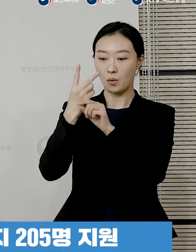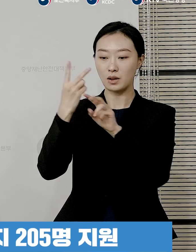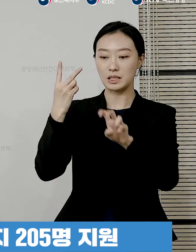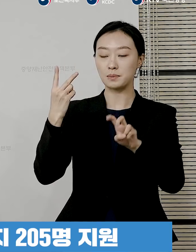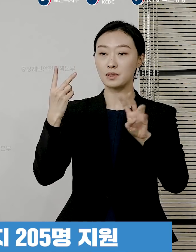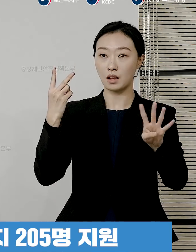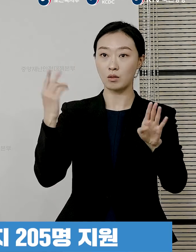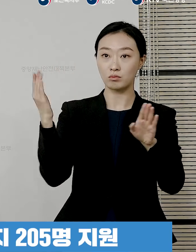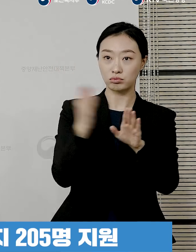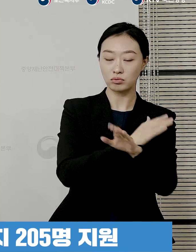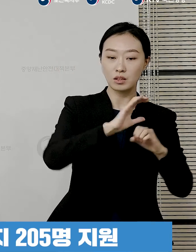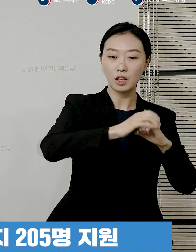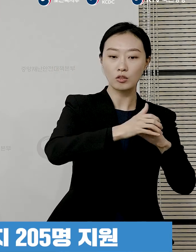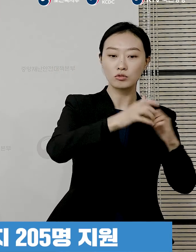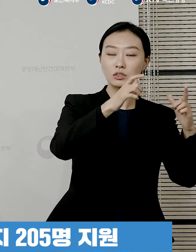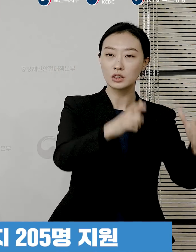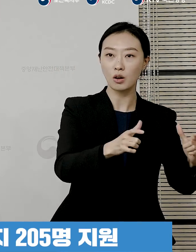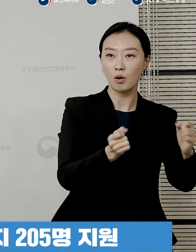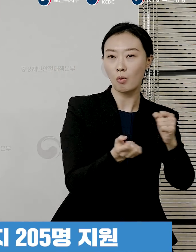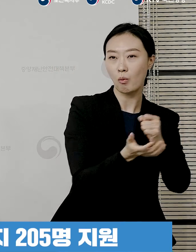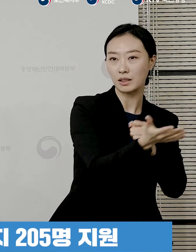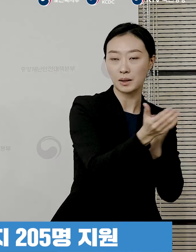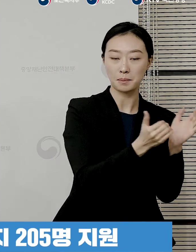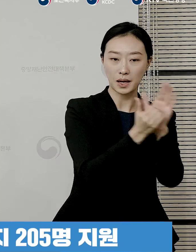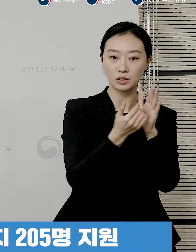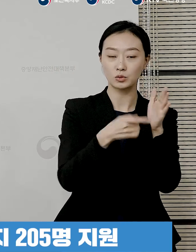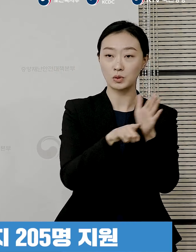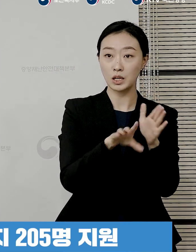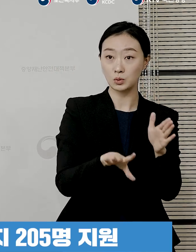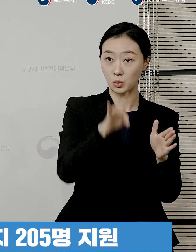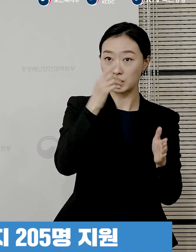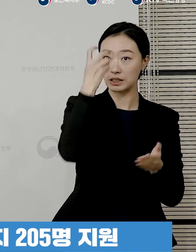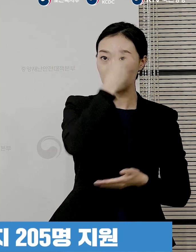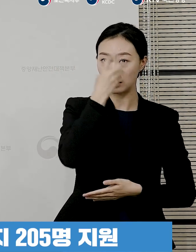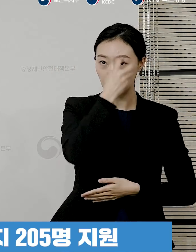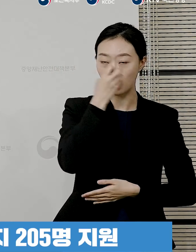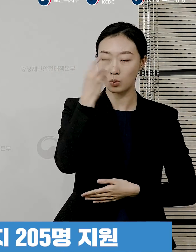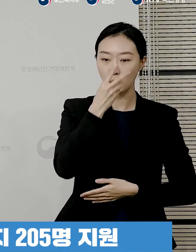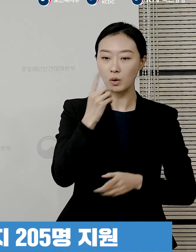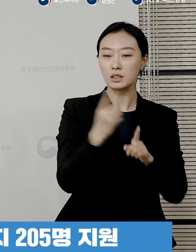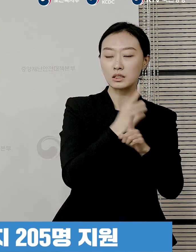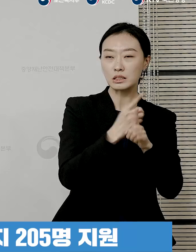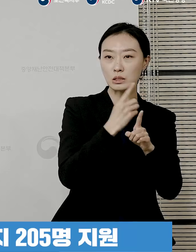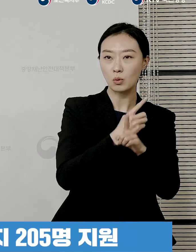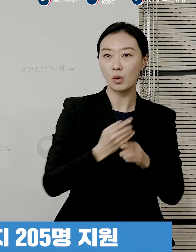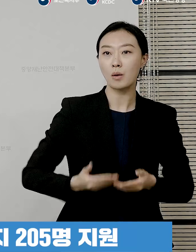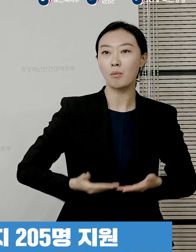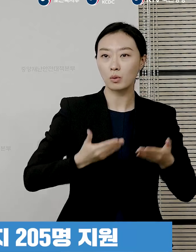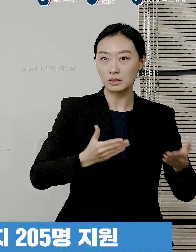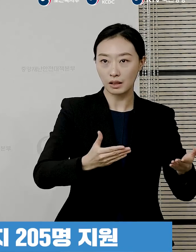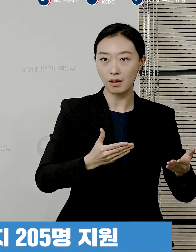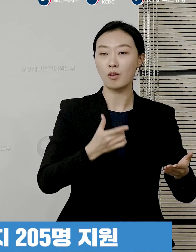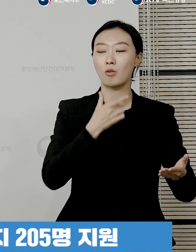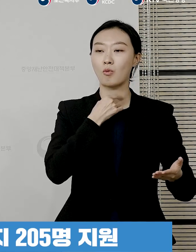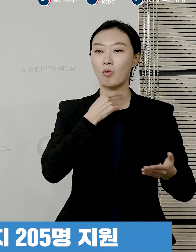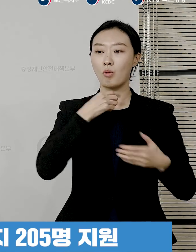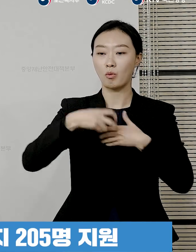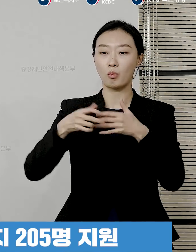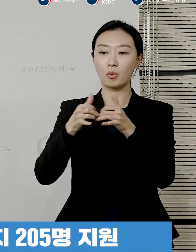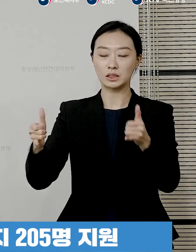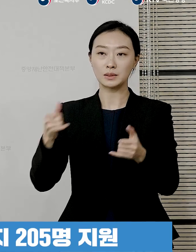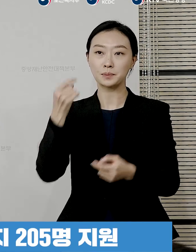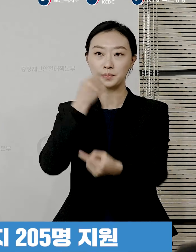중앙재난안전대책본부는 2월 24일부터 대구 지역의 코로나19 확산 방지를 위한 조기 진단과 치료에